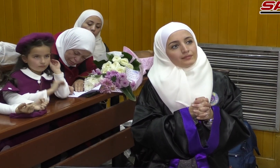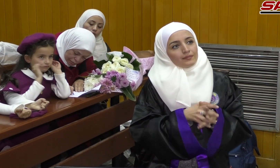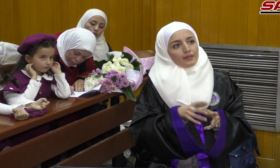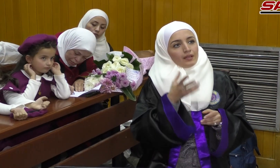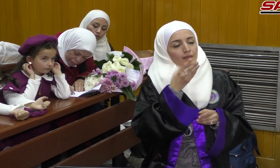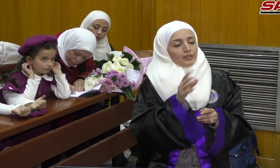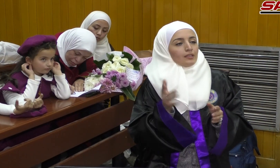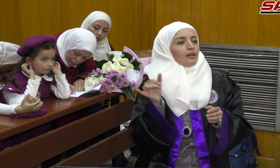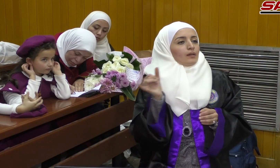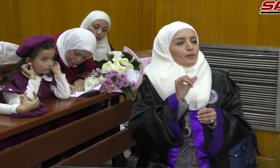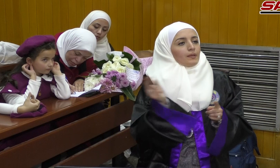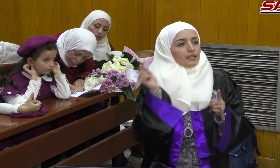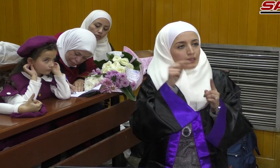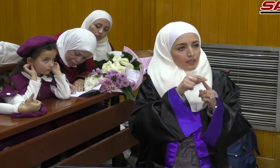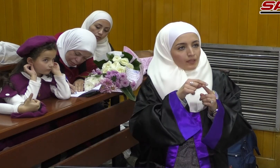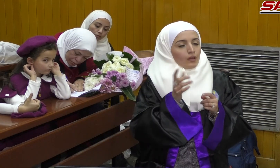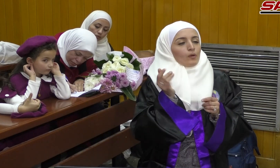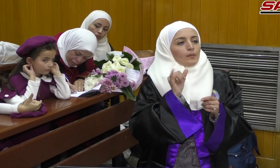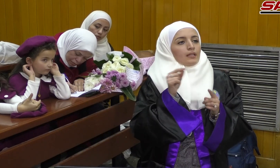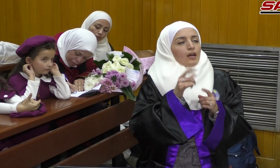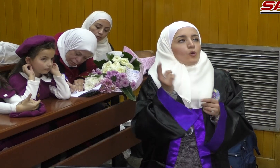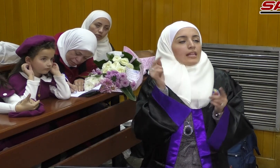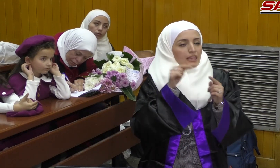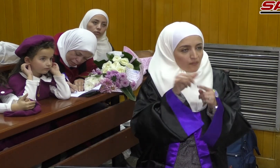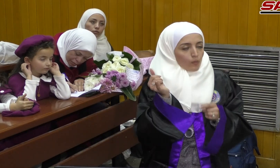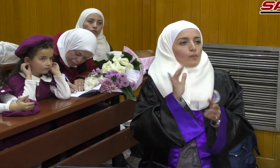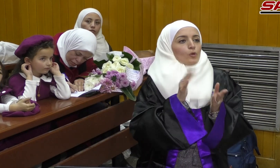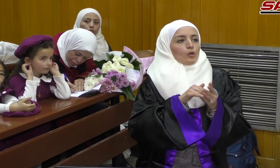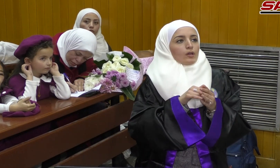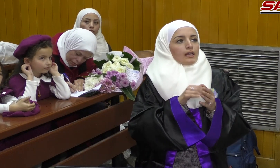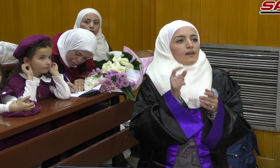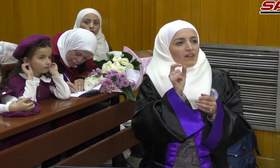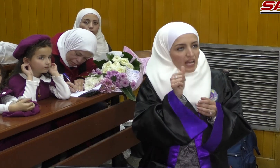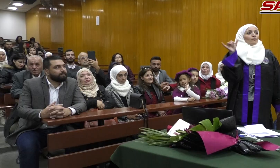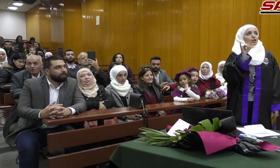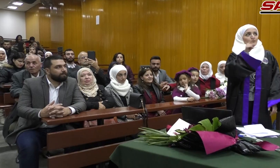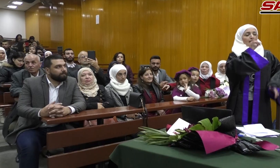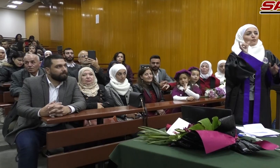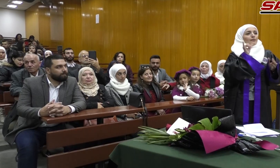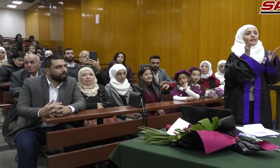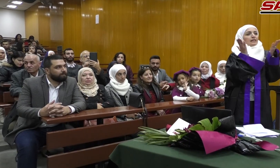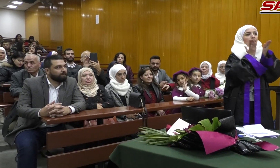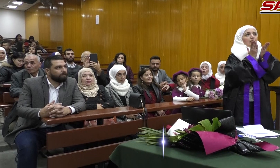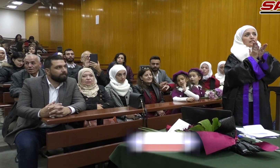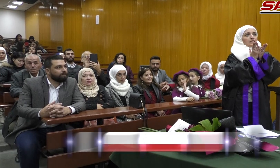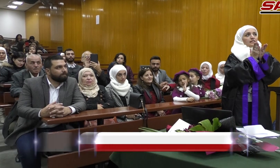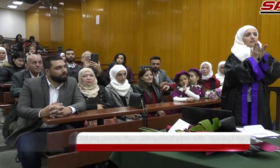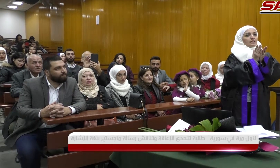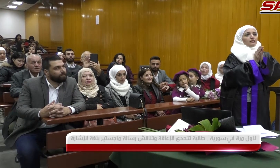وبعد ذلك وإهداف التحسن ونتطرق إلى أهم النتائج. إنجاز جديد سجله ذو الإعاقة